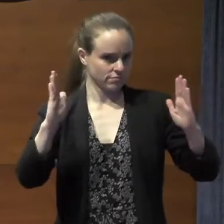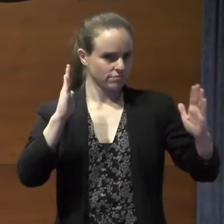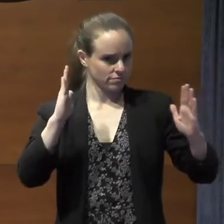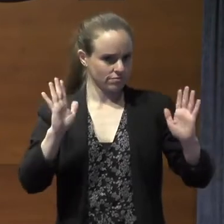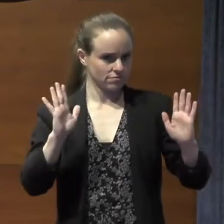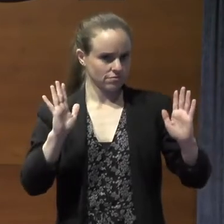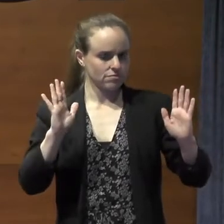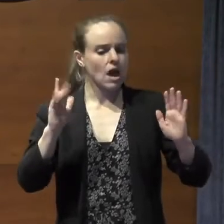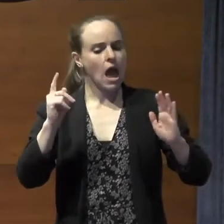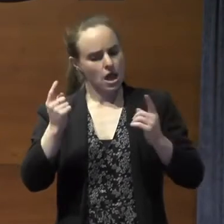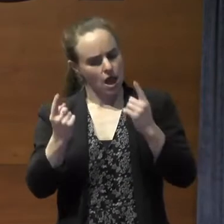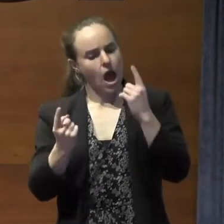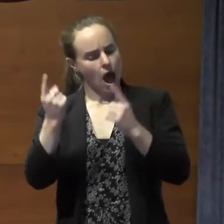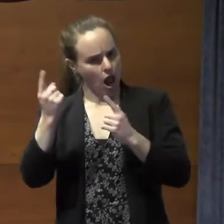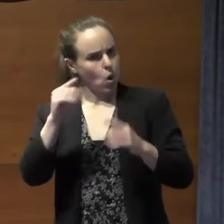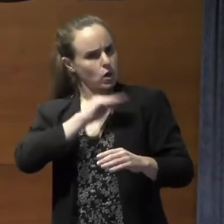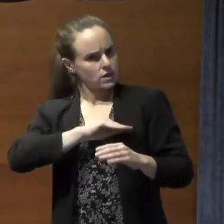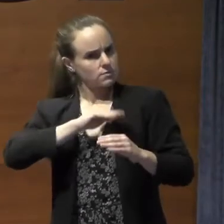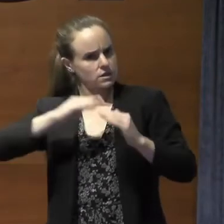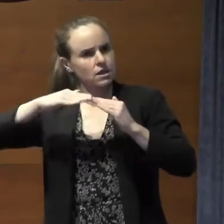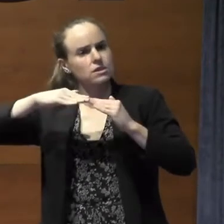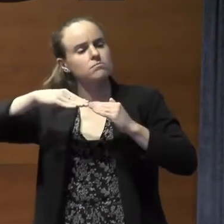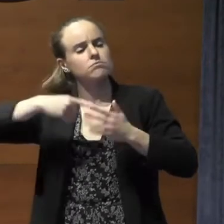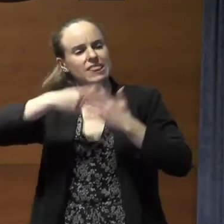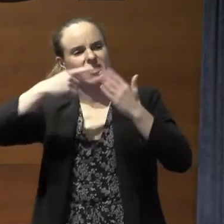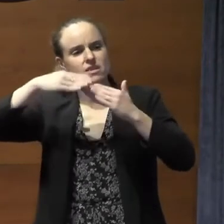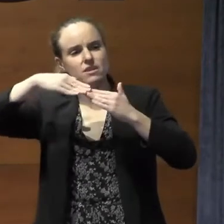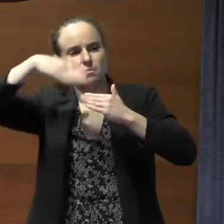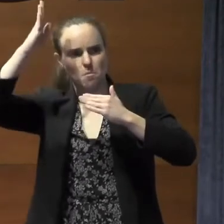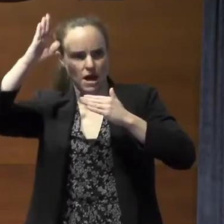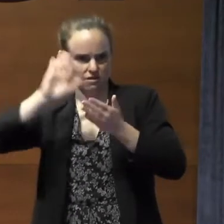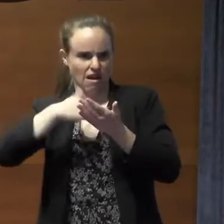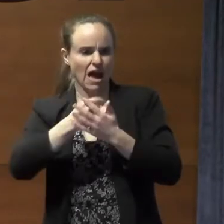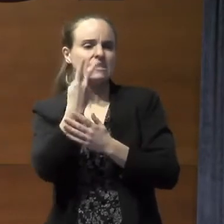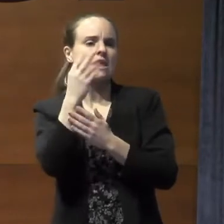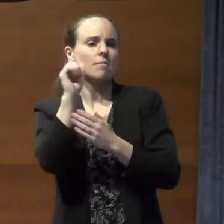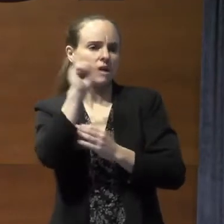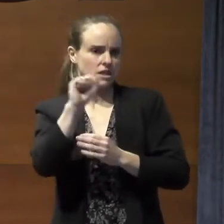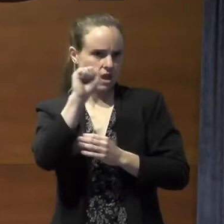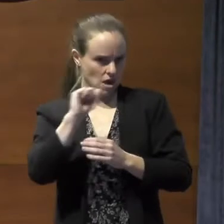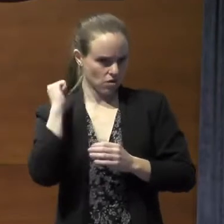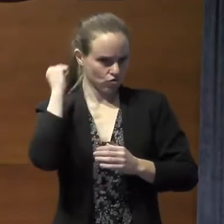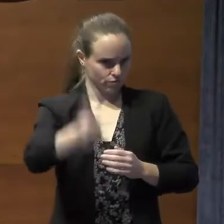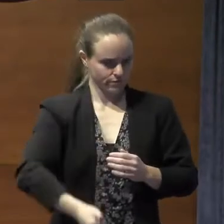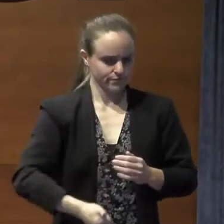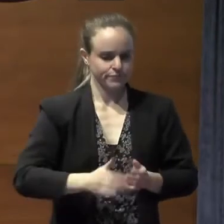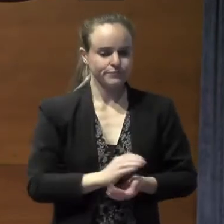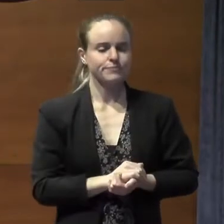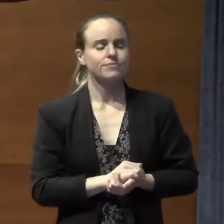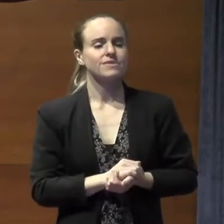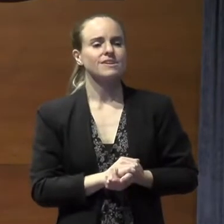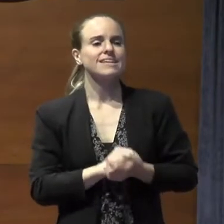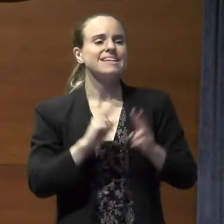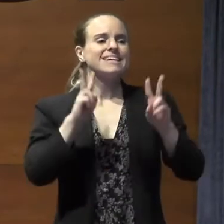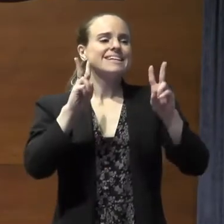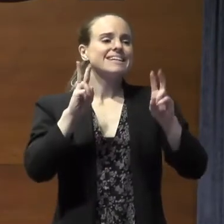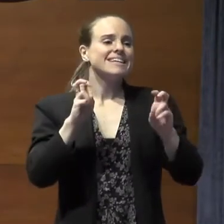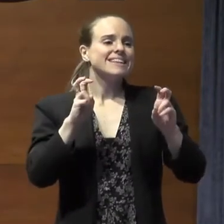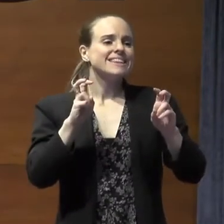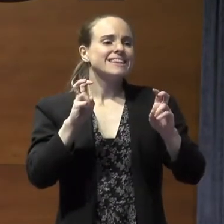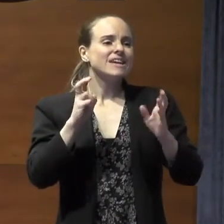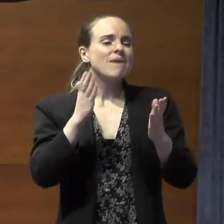pero también hay bastantes personas que tienen entre 16 y 20 años de experiencia. Y en lo relativo a su nivel